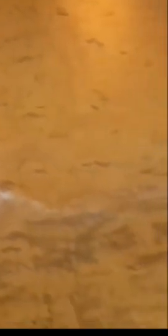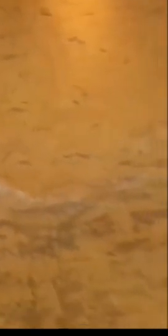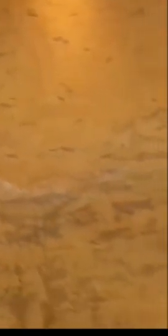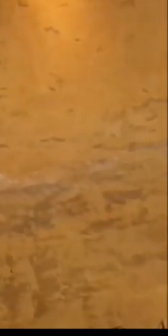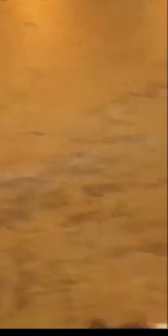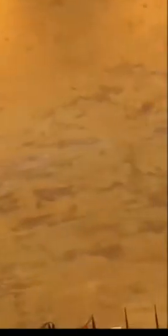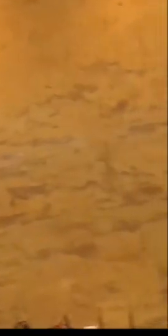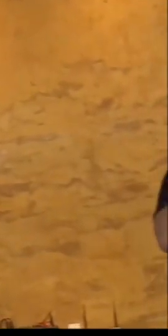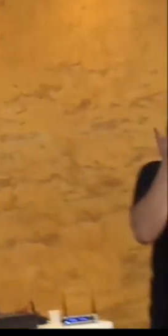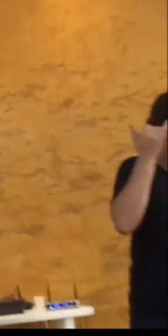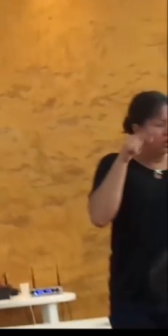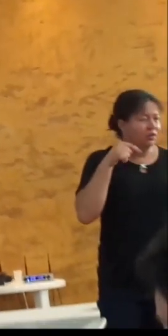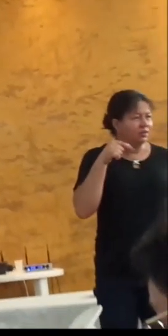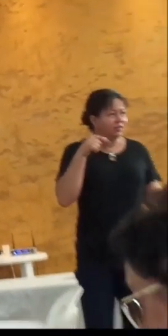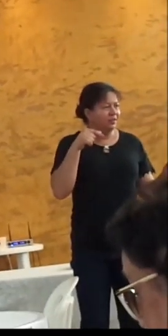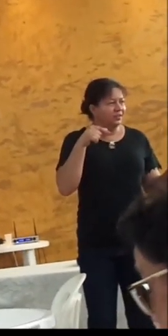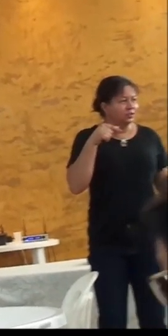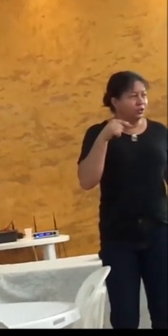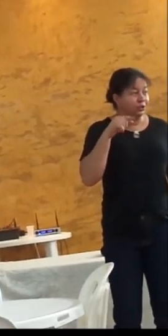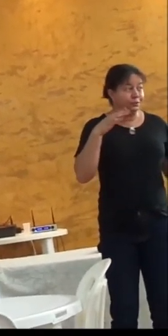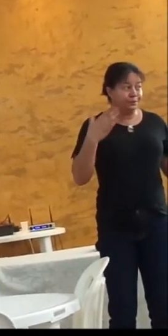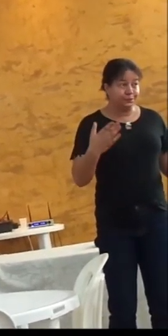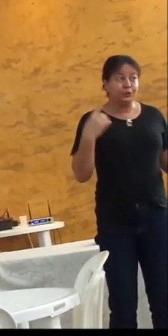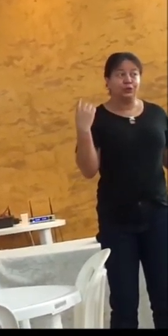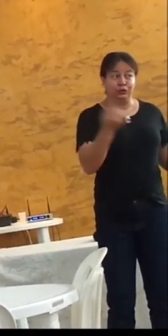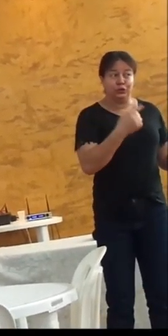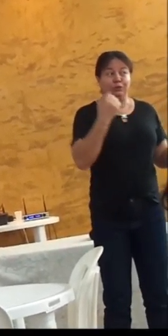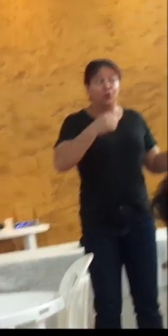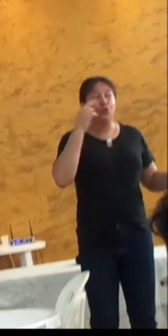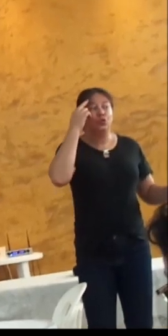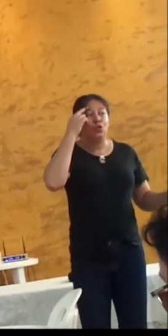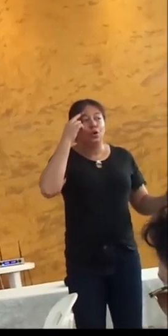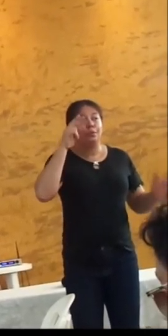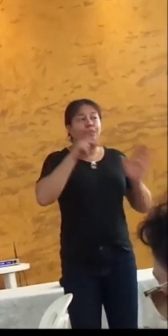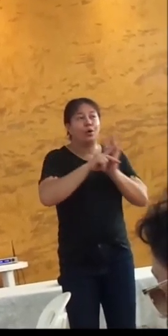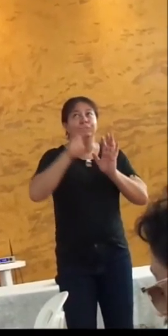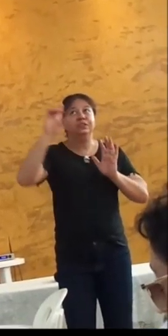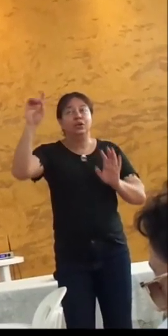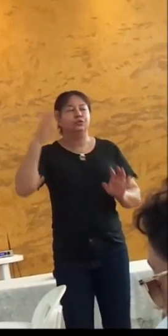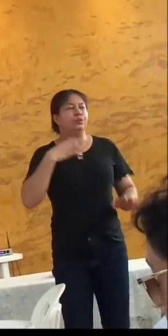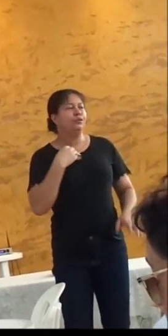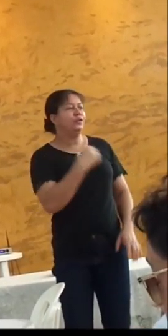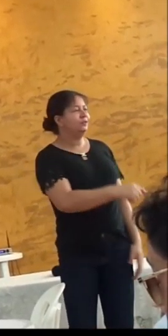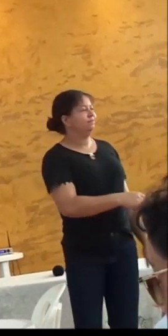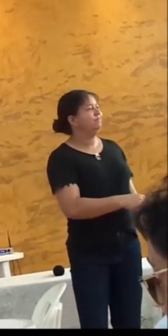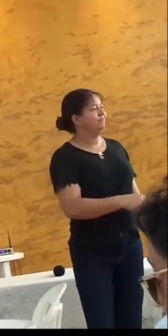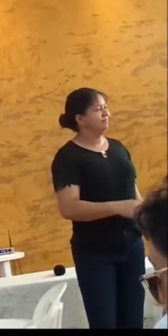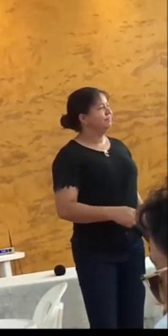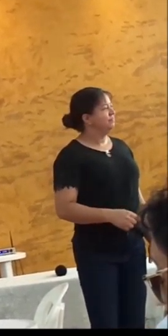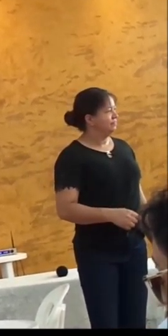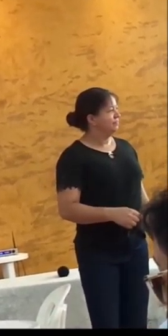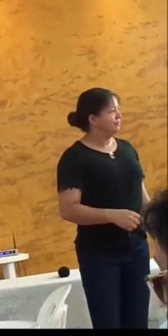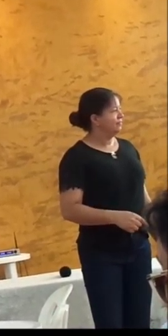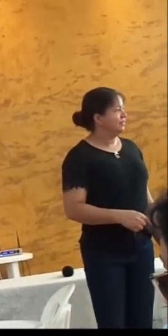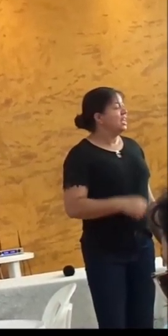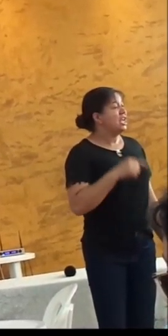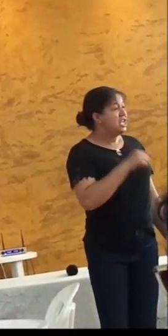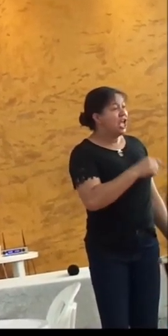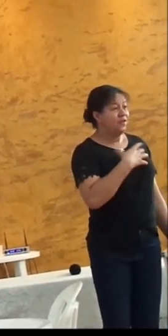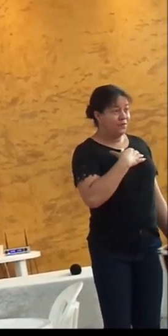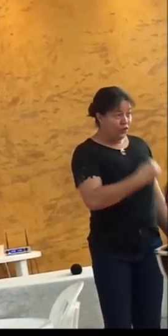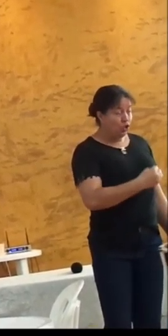Nós precisamos sonhar os sonhos de Deus para os nossos filhos. E eles